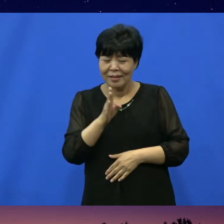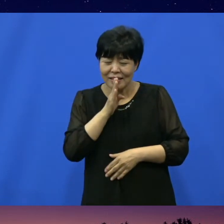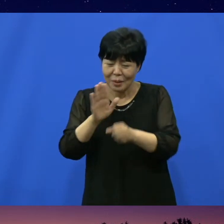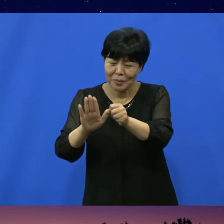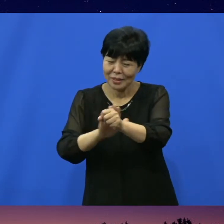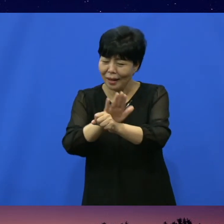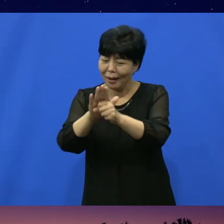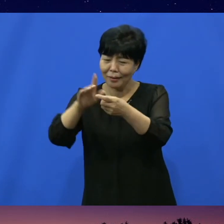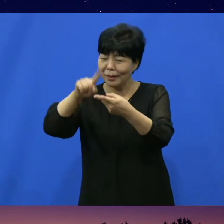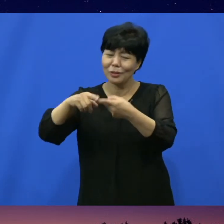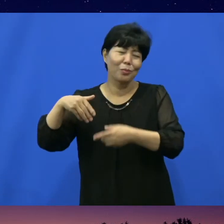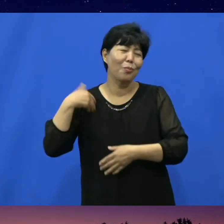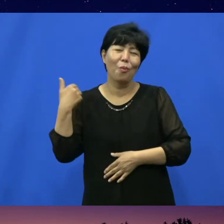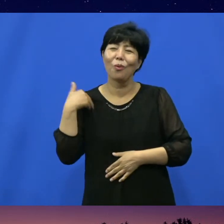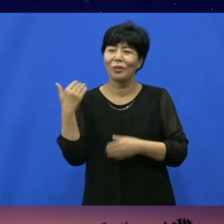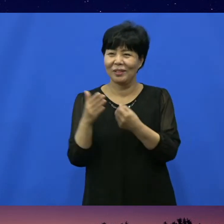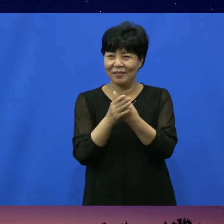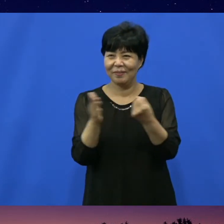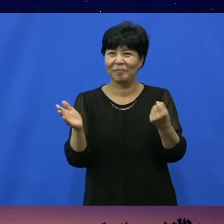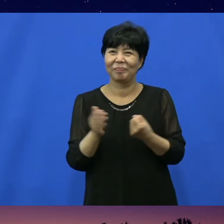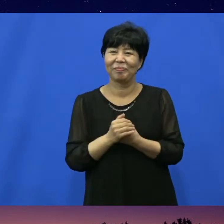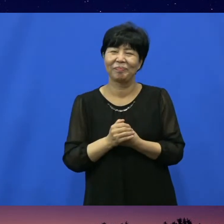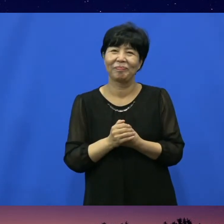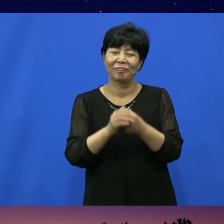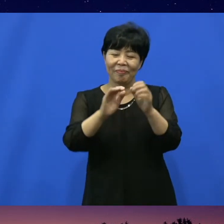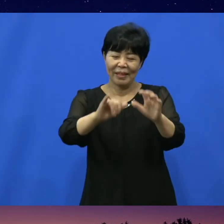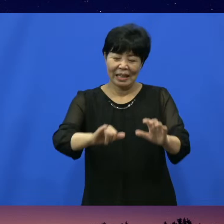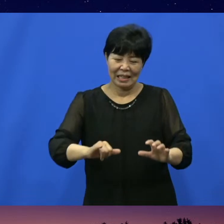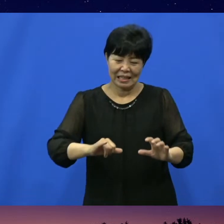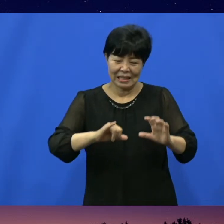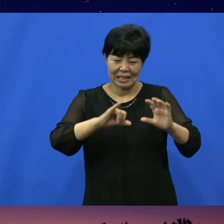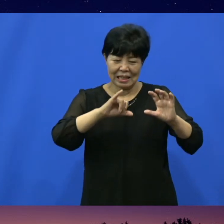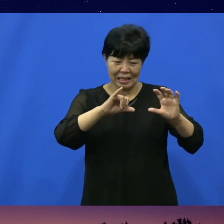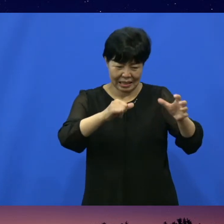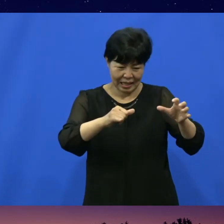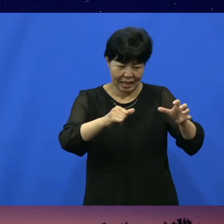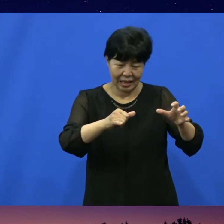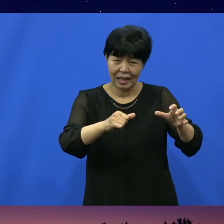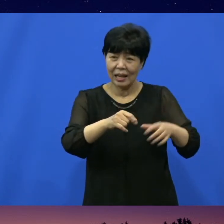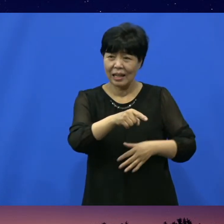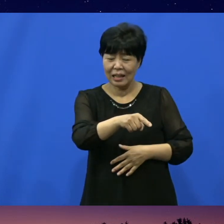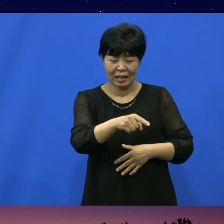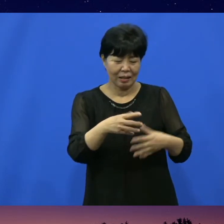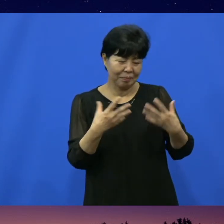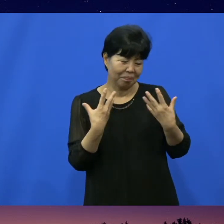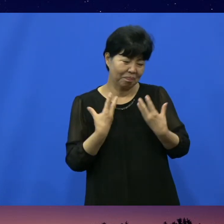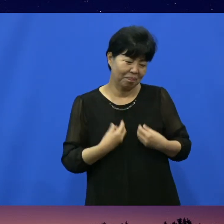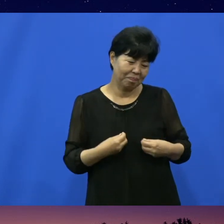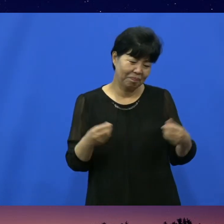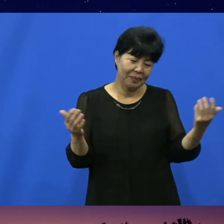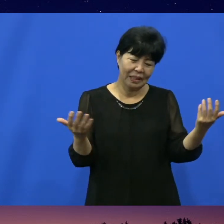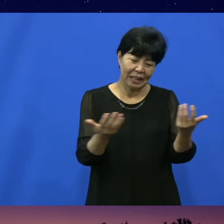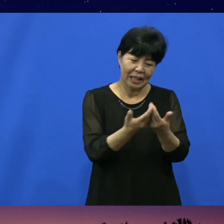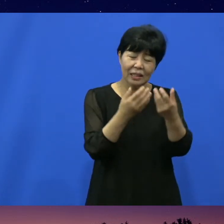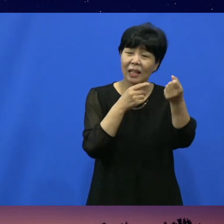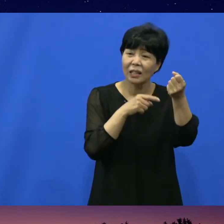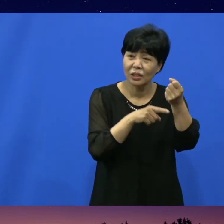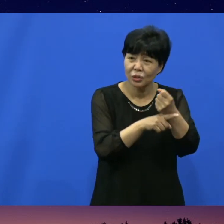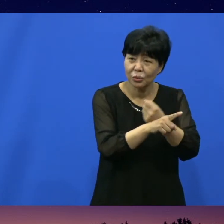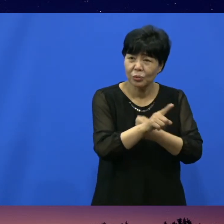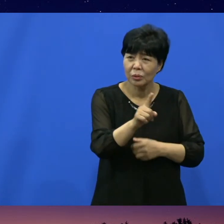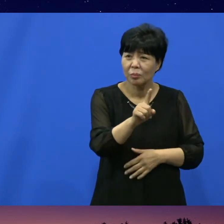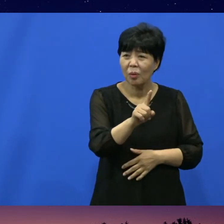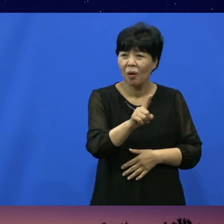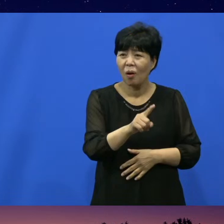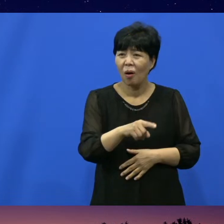사랑다운 사랑을 받아본 적이 없기 때문에. 세상이 이토록 삭막하고 공허하고 절망스러운 이유는 돈이 부족하기 때문에, 경제